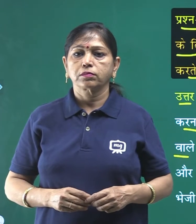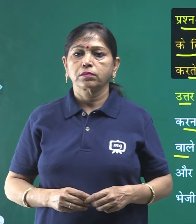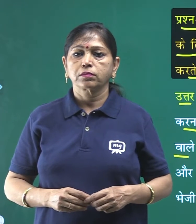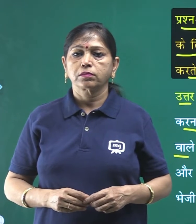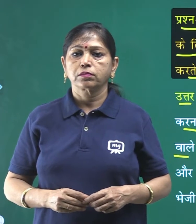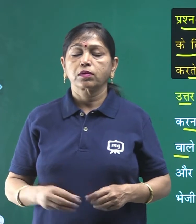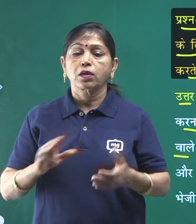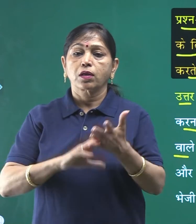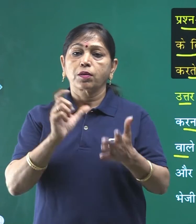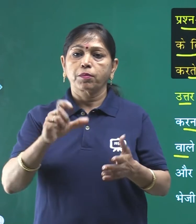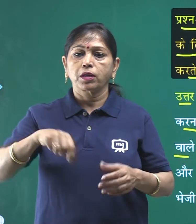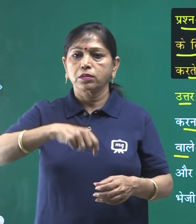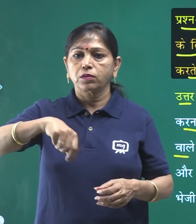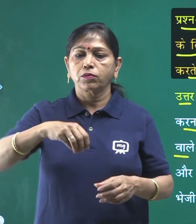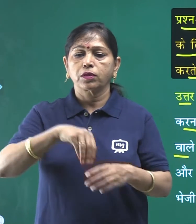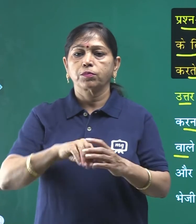मार्जिन विलयन में